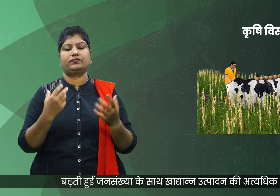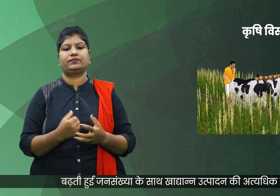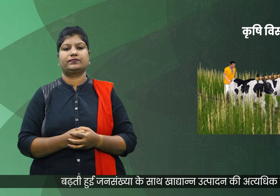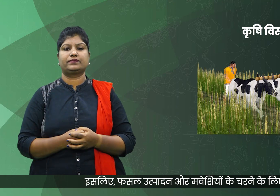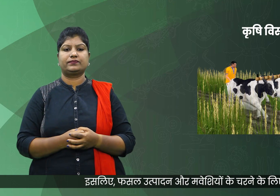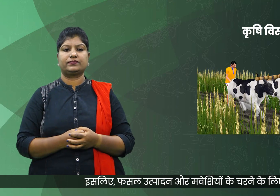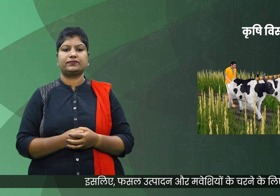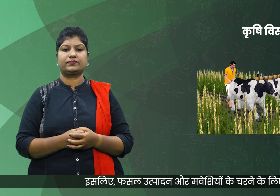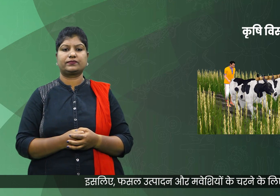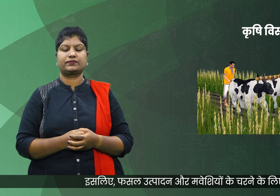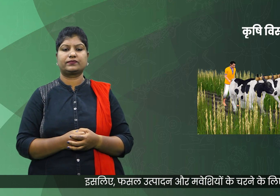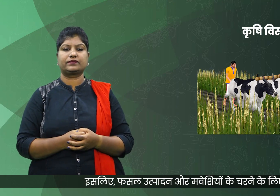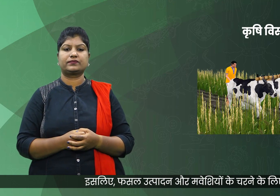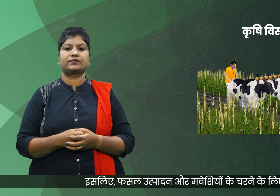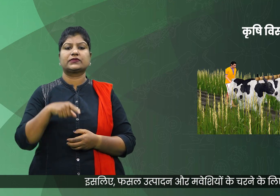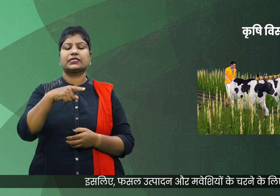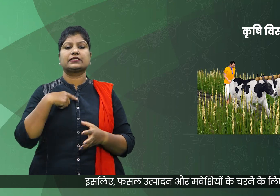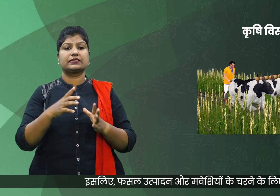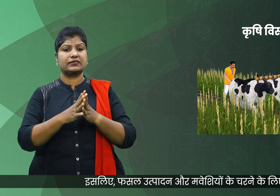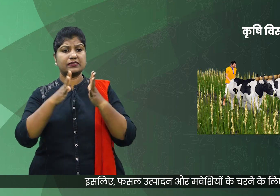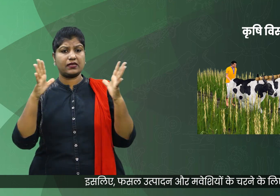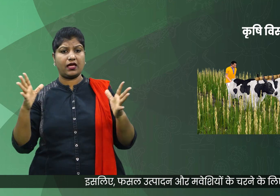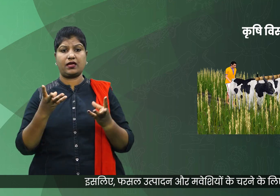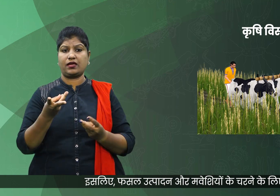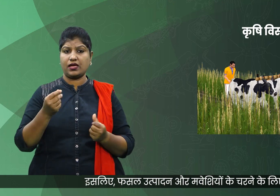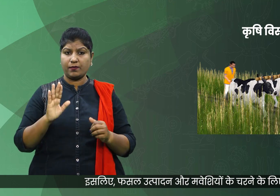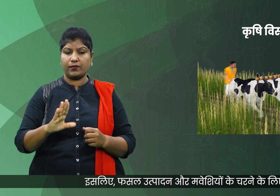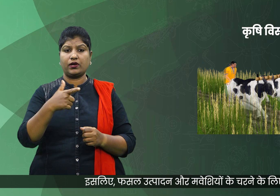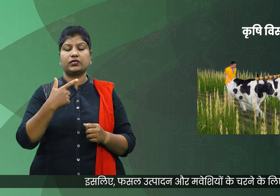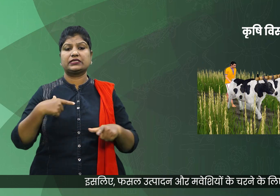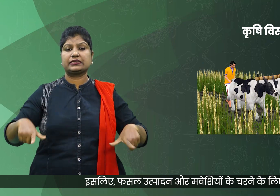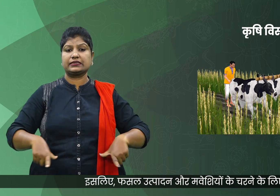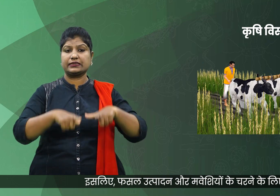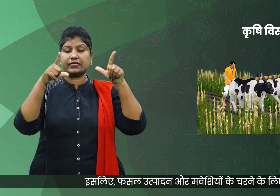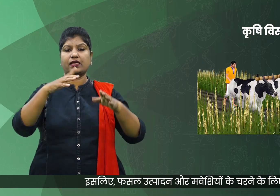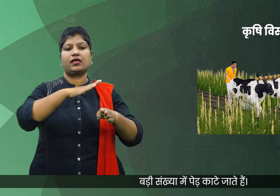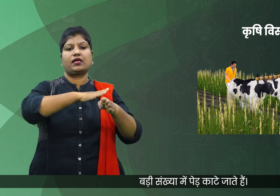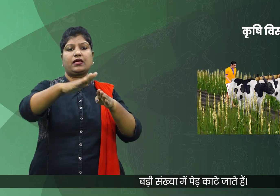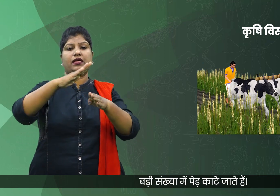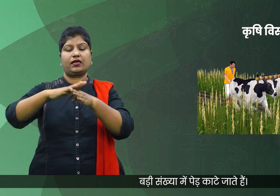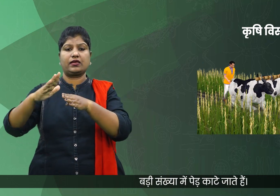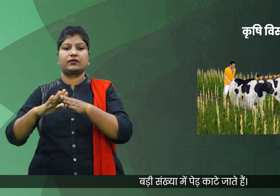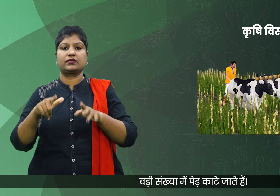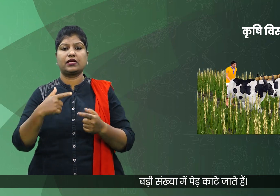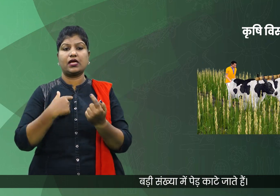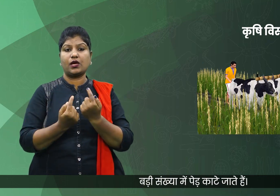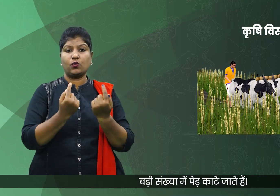इसलिए फसल उत्पादन और मवेशियों के चरने के लिए बड़ी संख्या में पेड़